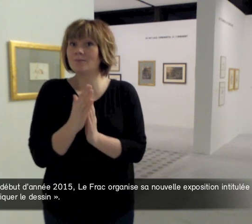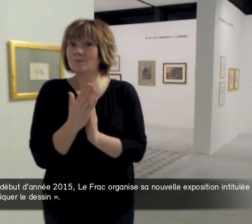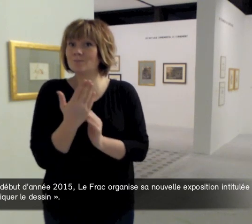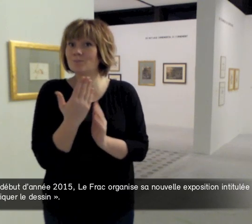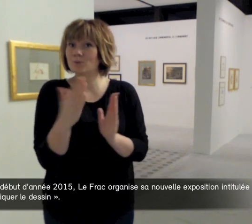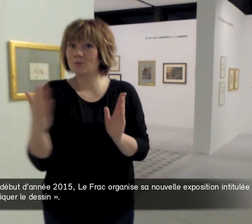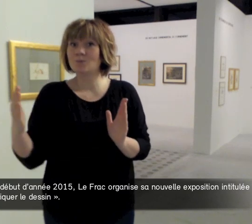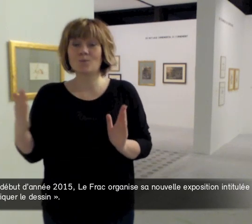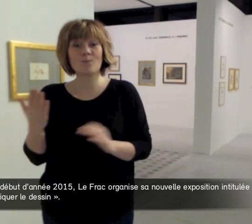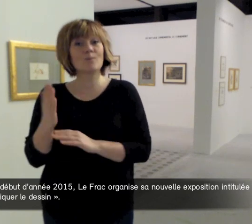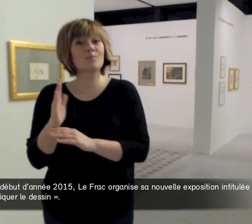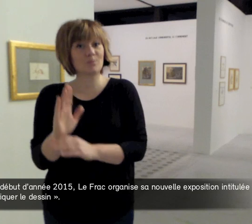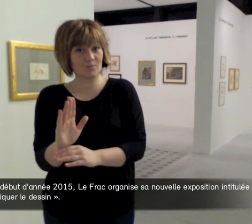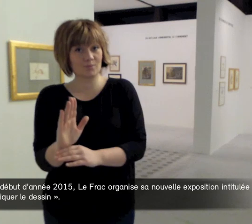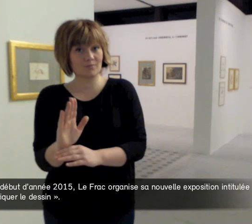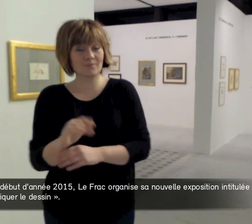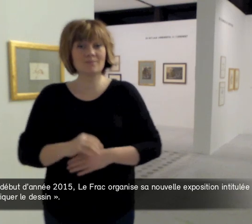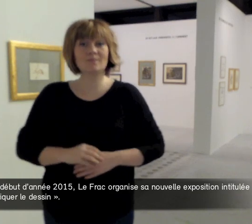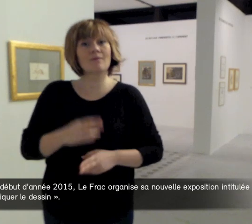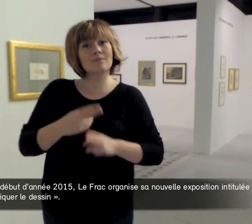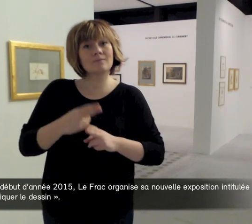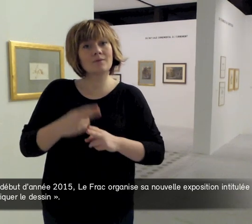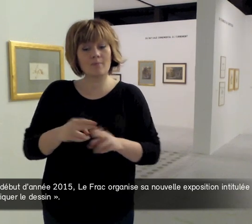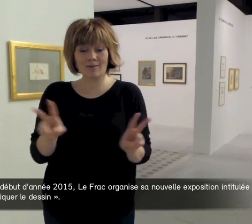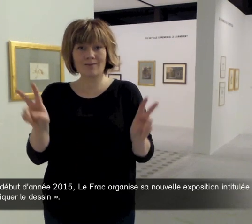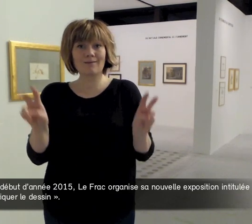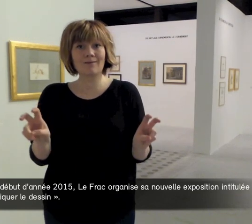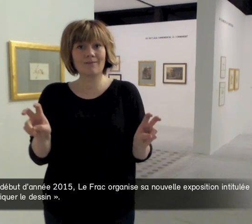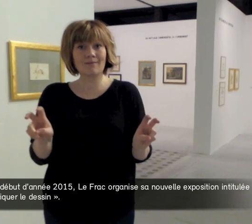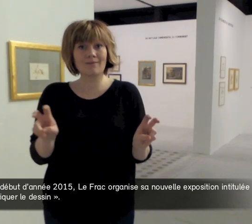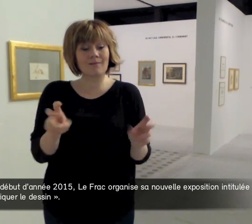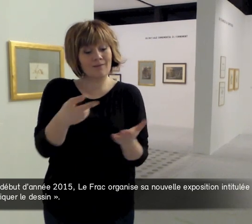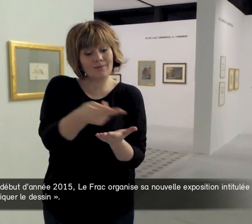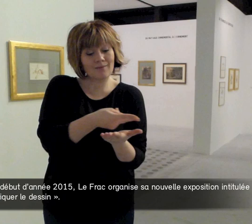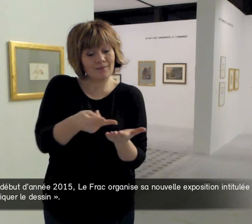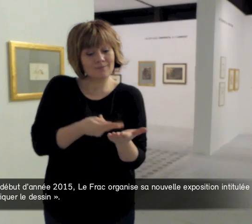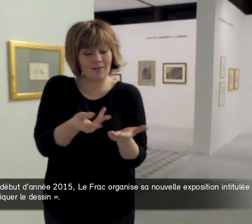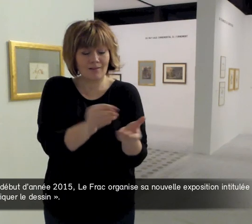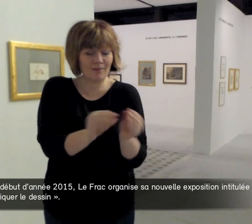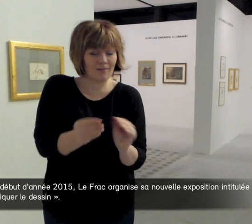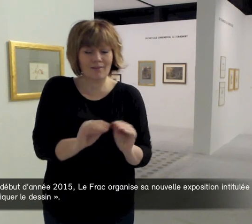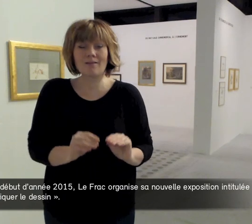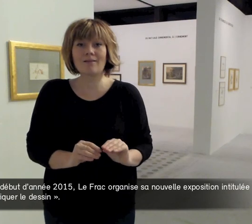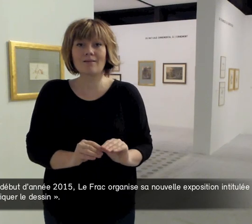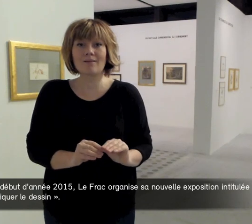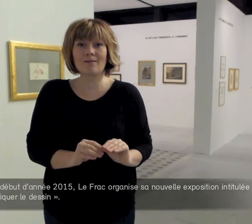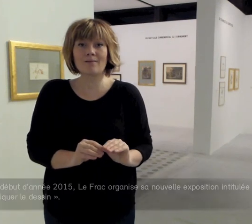En ce début d'année 2015, le FRAC organise sa nouvelle exposition intitulée « Fabriquer le dessin ».